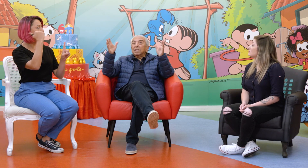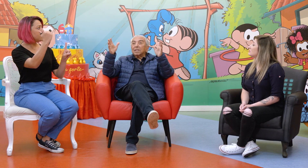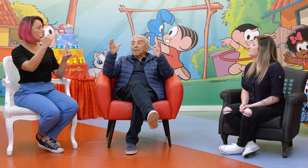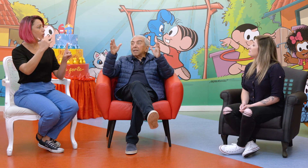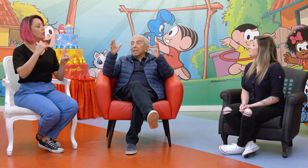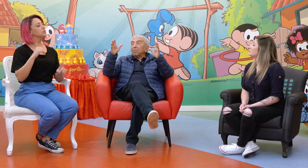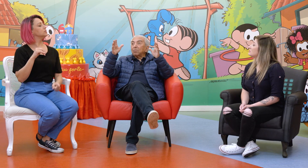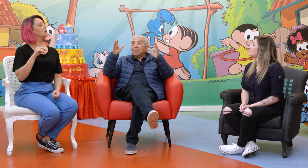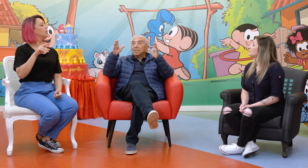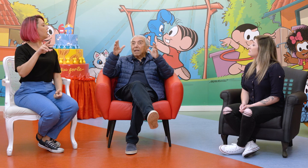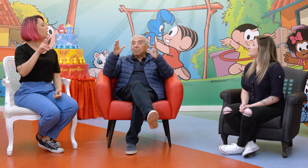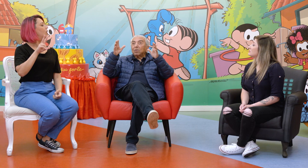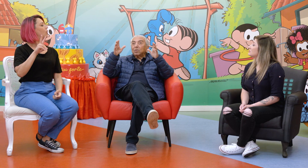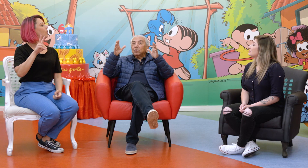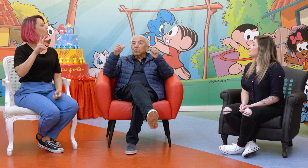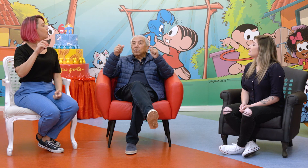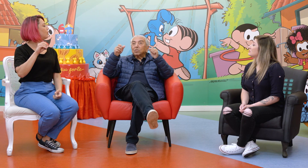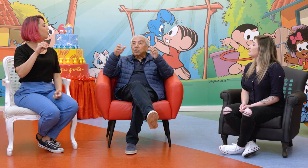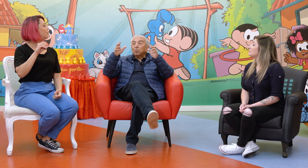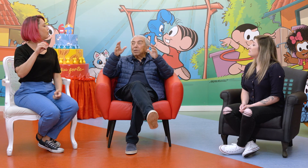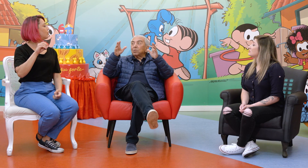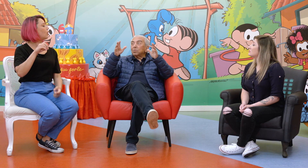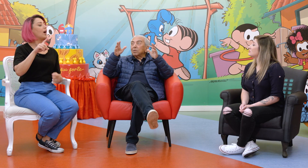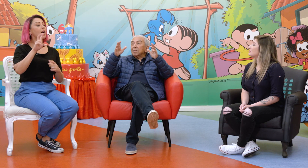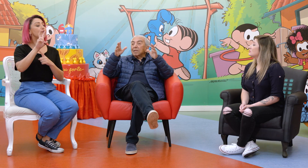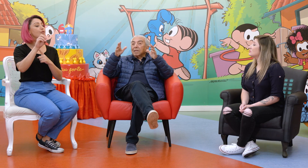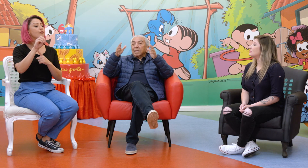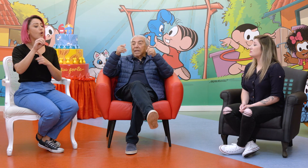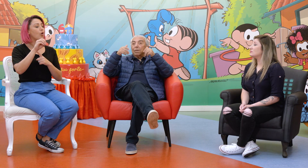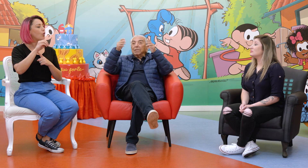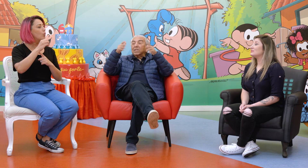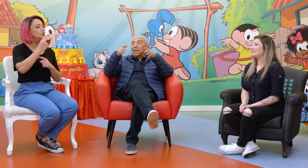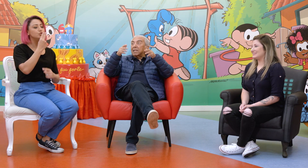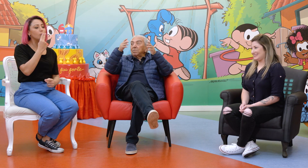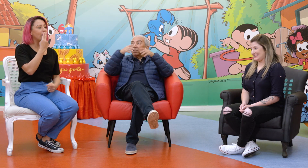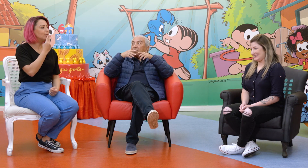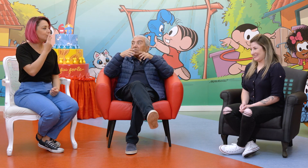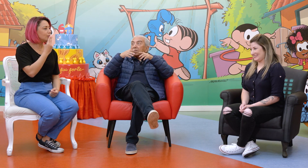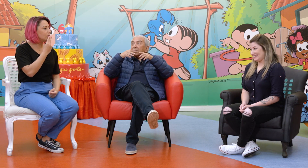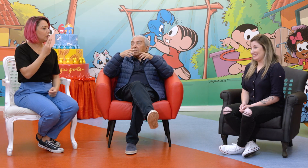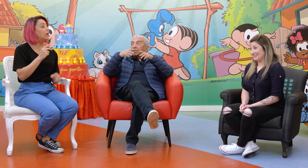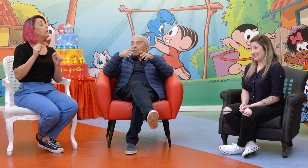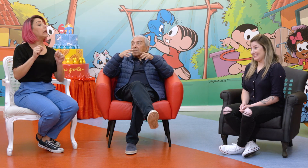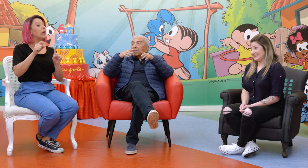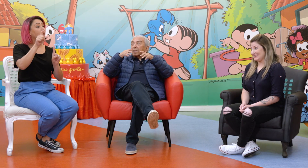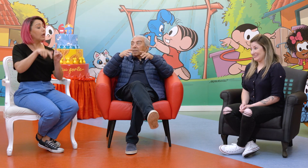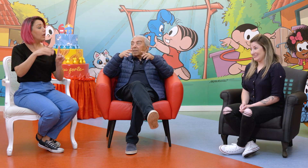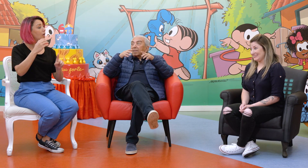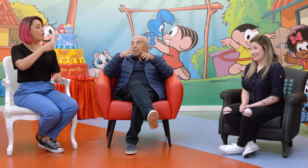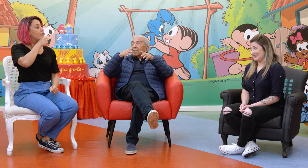a avó Dita, que é a avó do Chico Bento, que é baseada na minha avó.